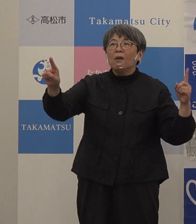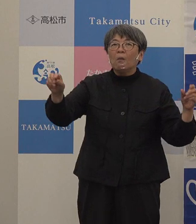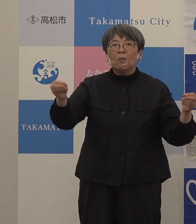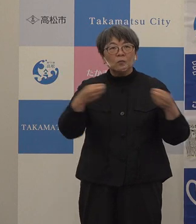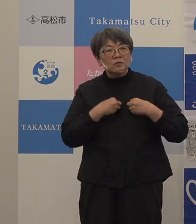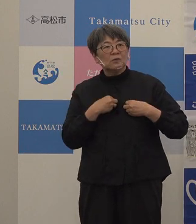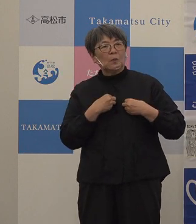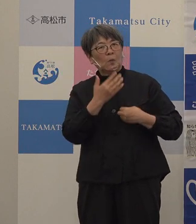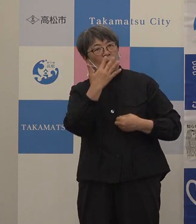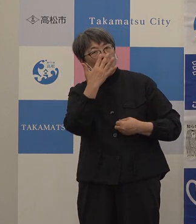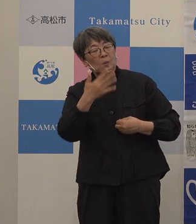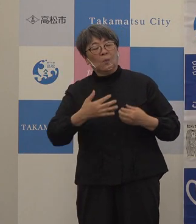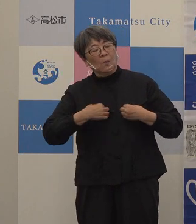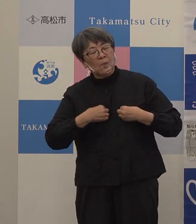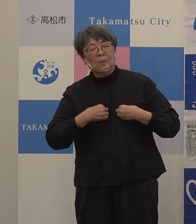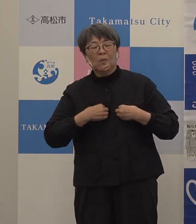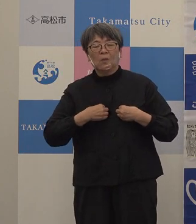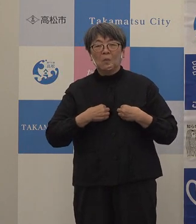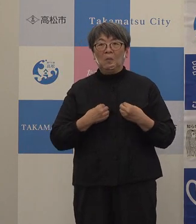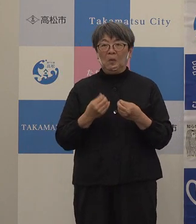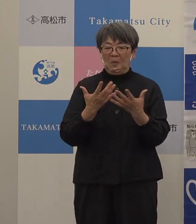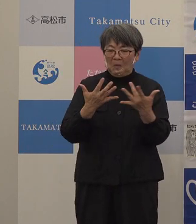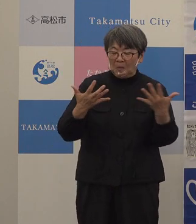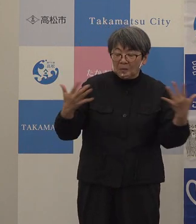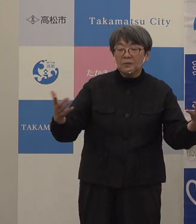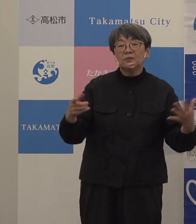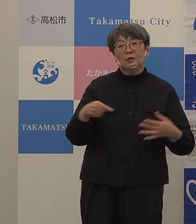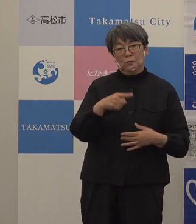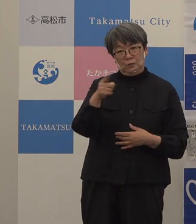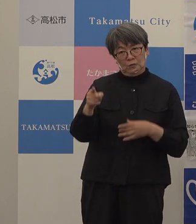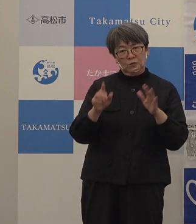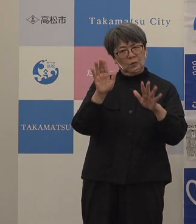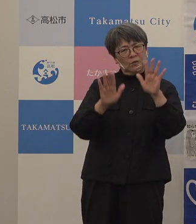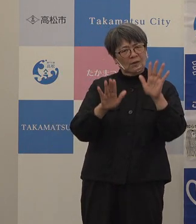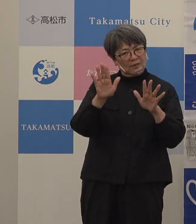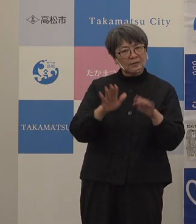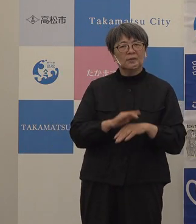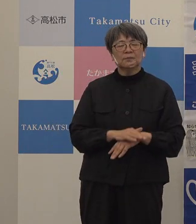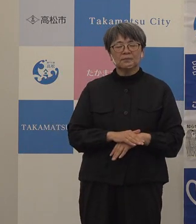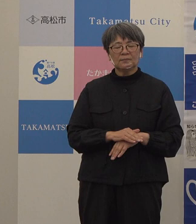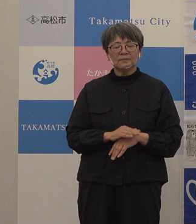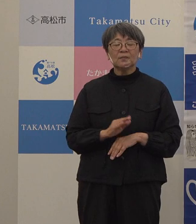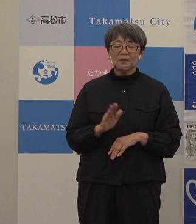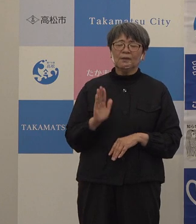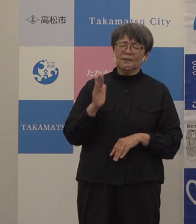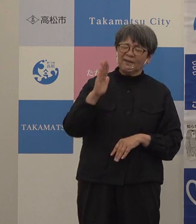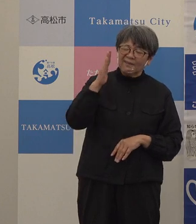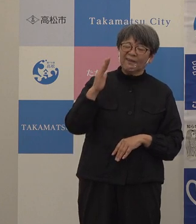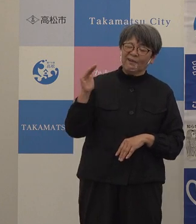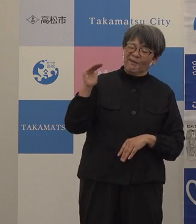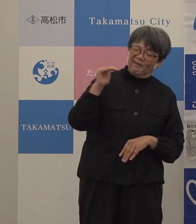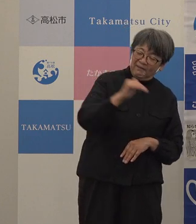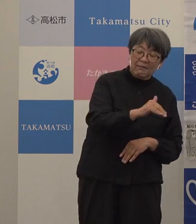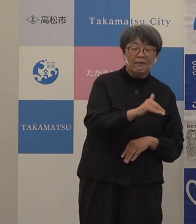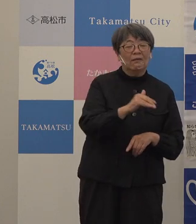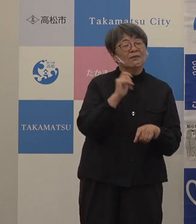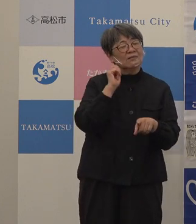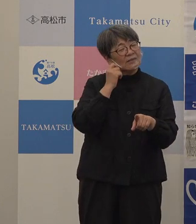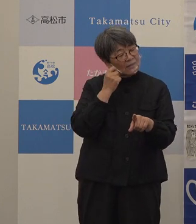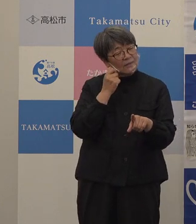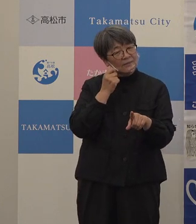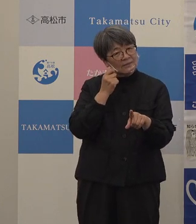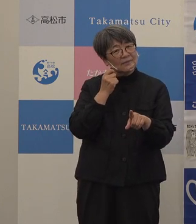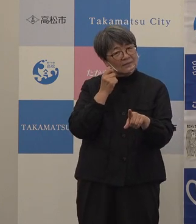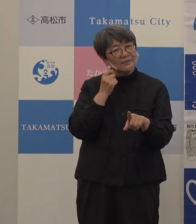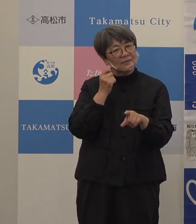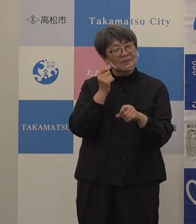られるということでございまして、感染者数もどうしても増えざるを得ないし、なかなか収束に向かわないというのは、そういう